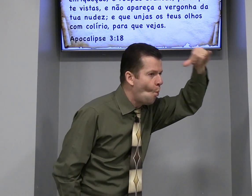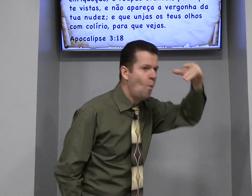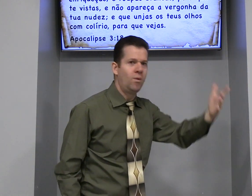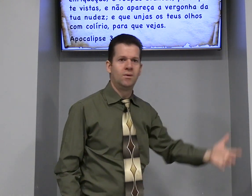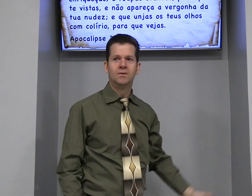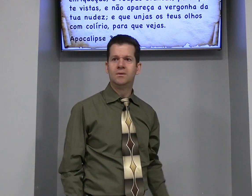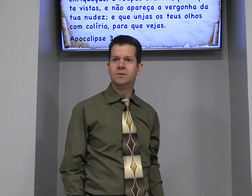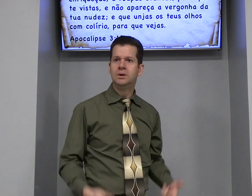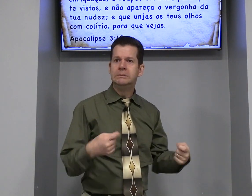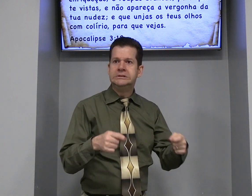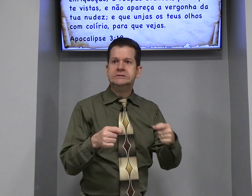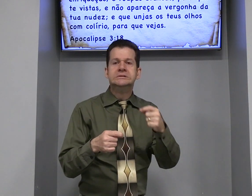para não ficar bobo.